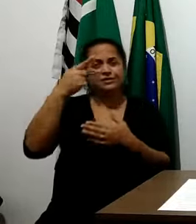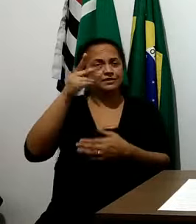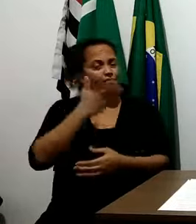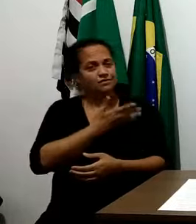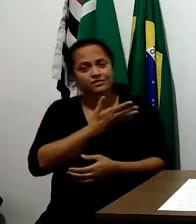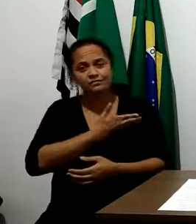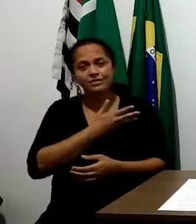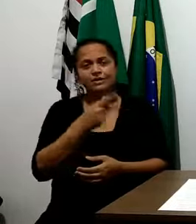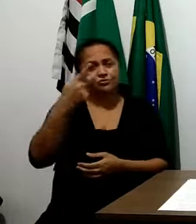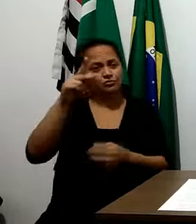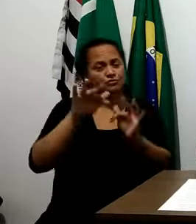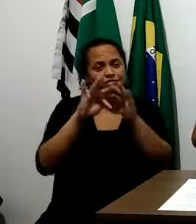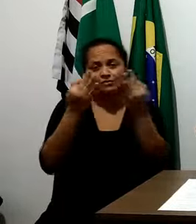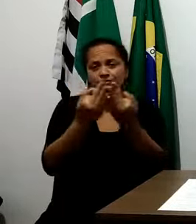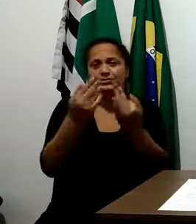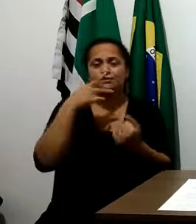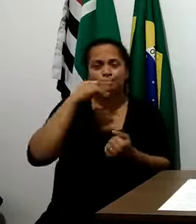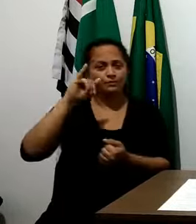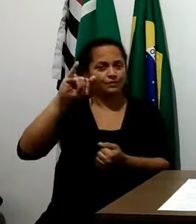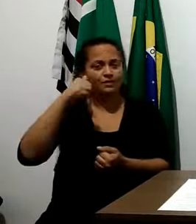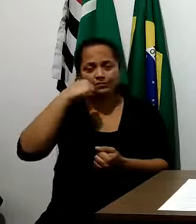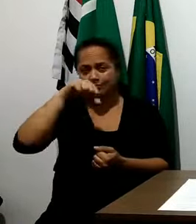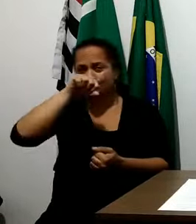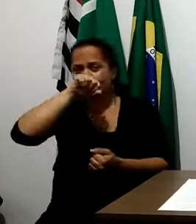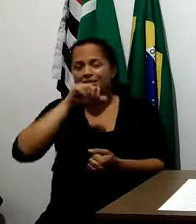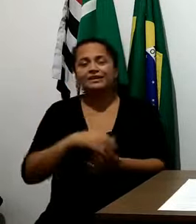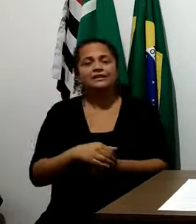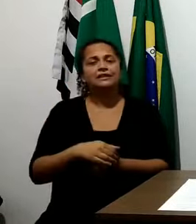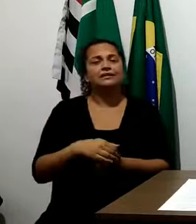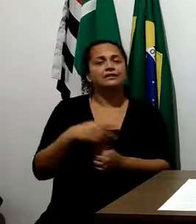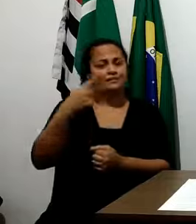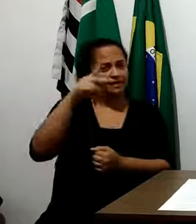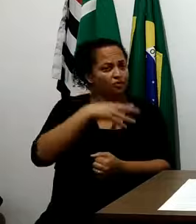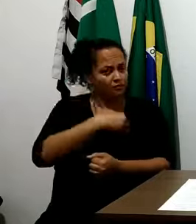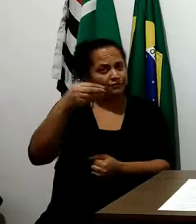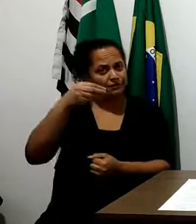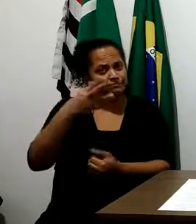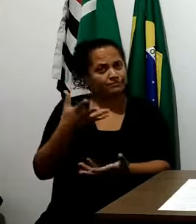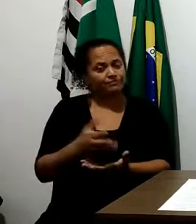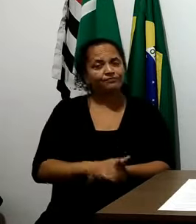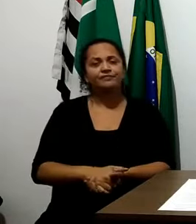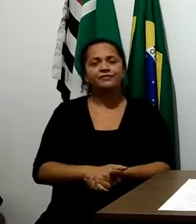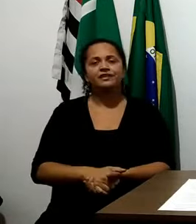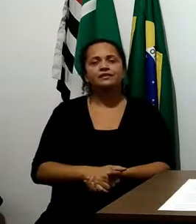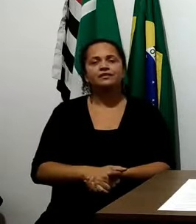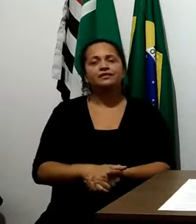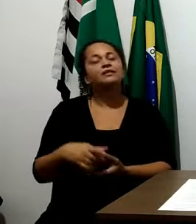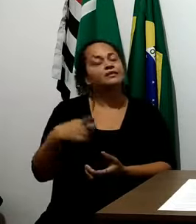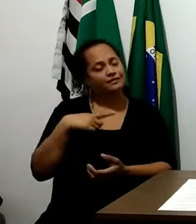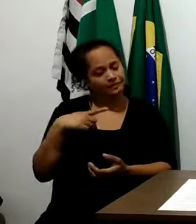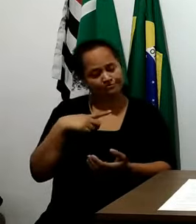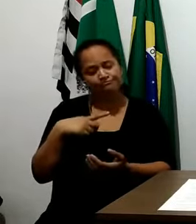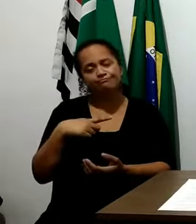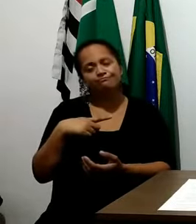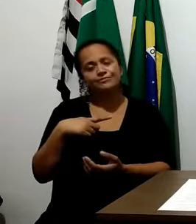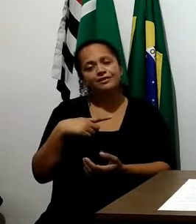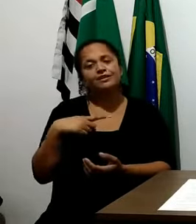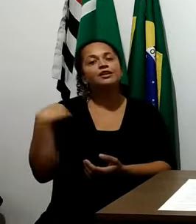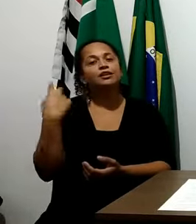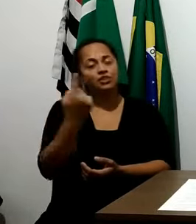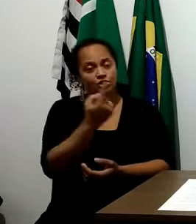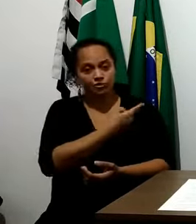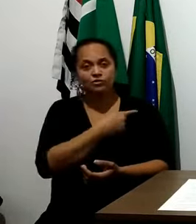amigos, pelo teu pai, pela tua mãe, pelos teus familiares, pelos teus filhos. E eu tenho certeza que nós